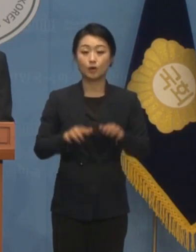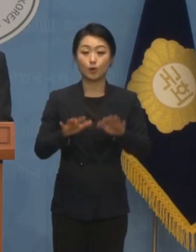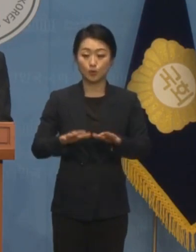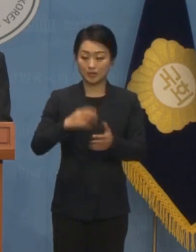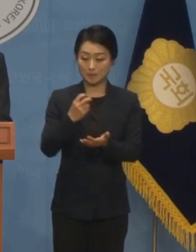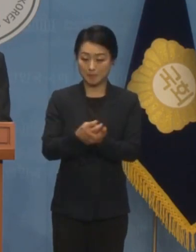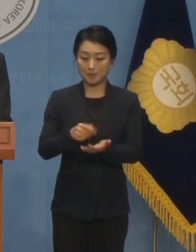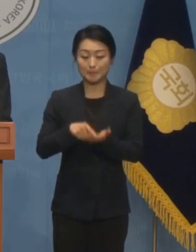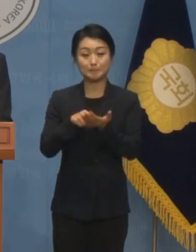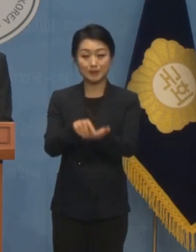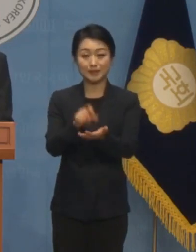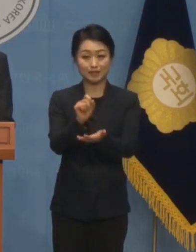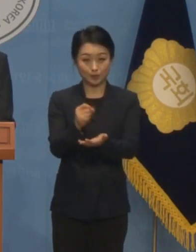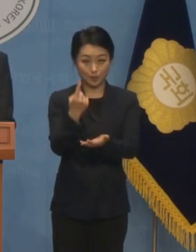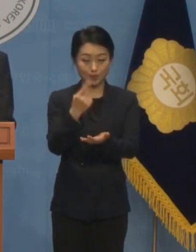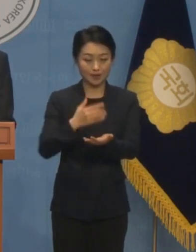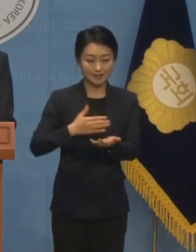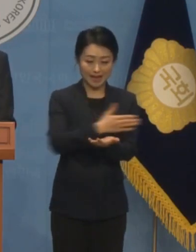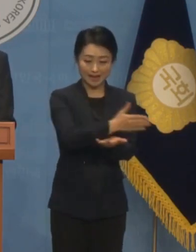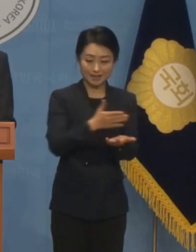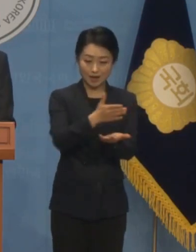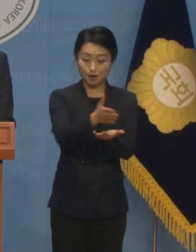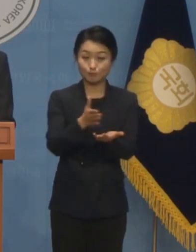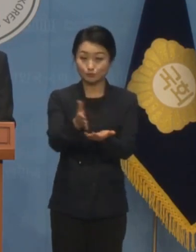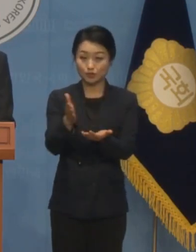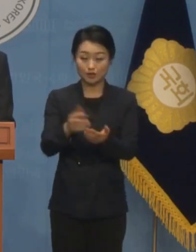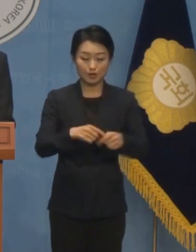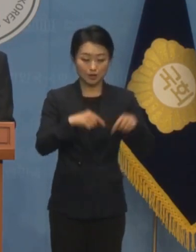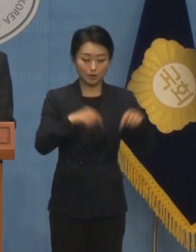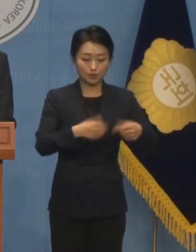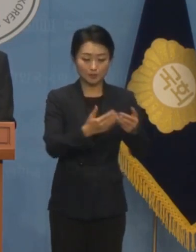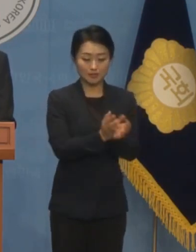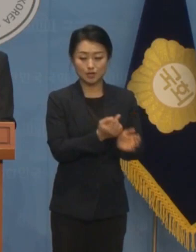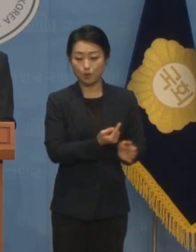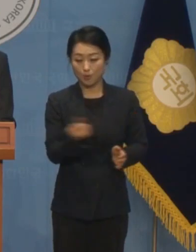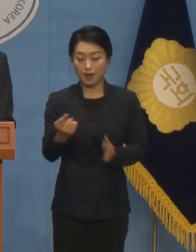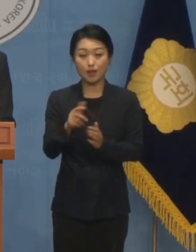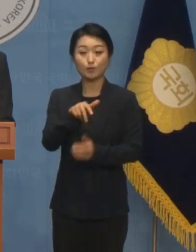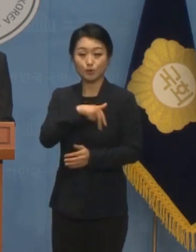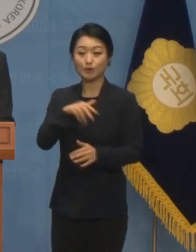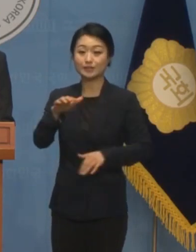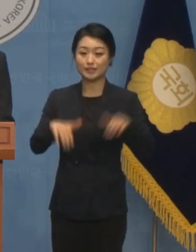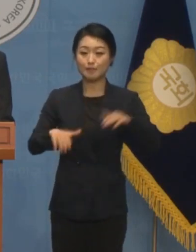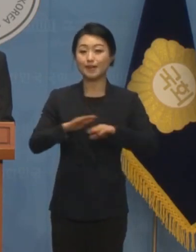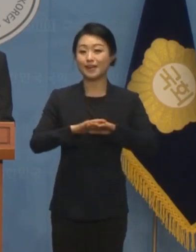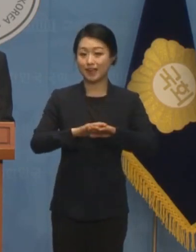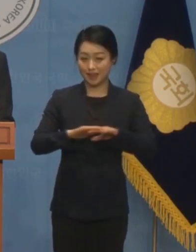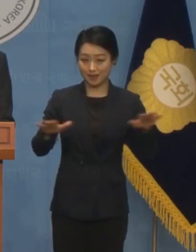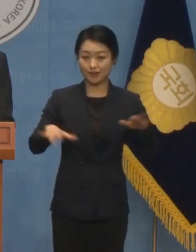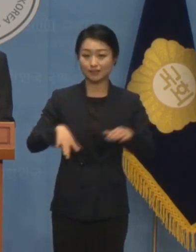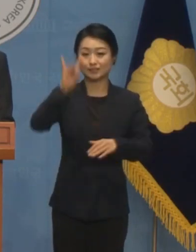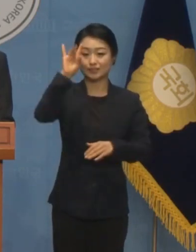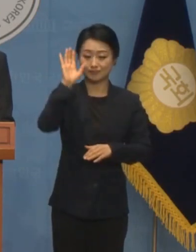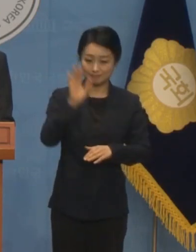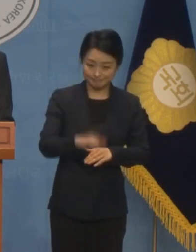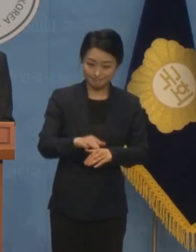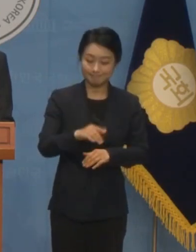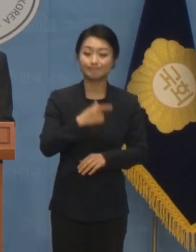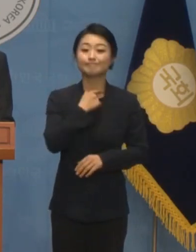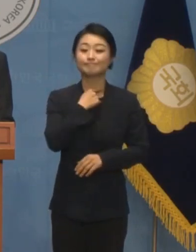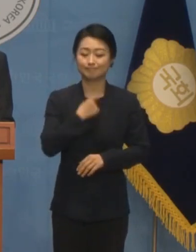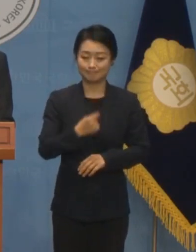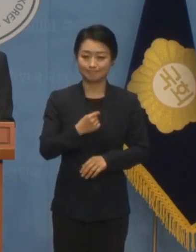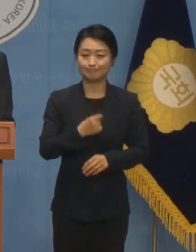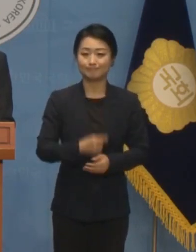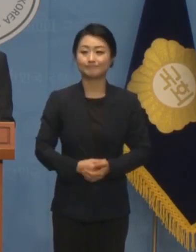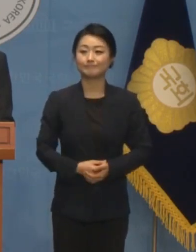법안 발의가 다양한 분야에서 비교섭단체에 대한 차별을 시정하는 출발점이 되기를